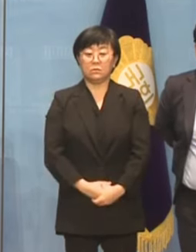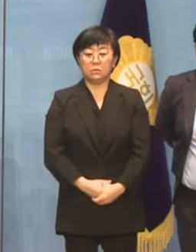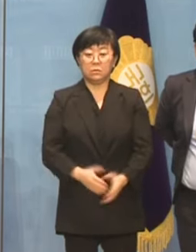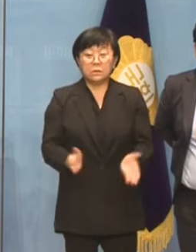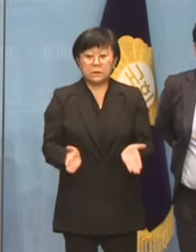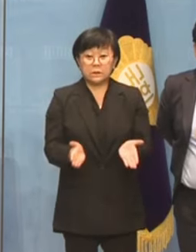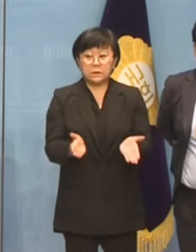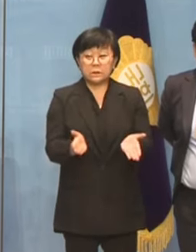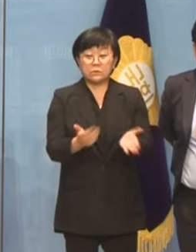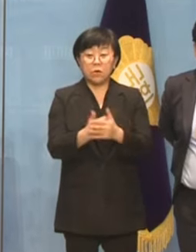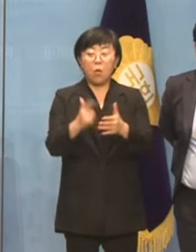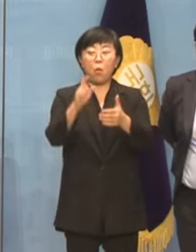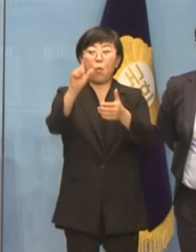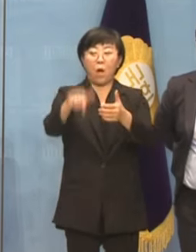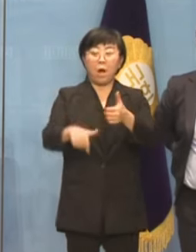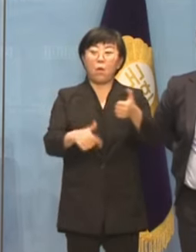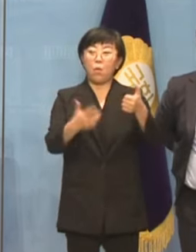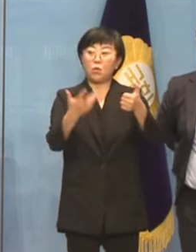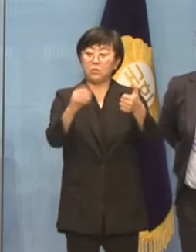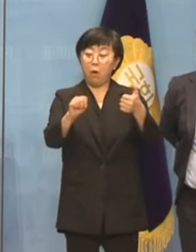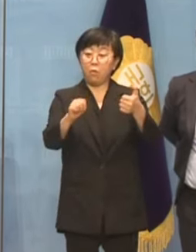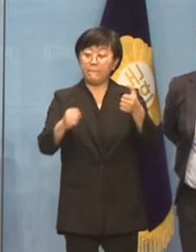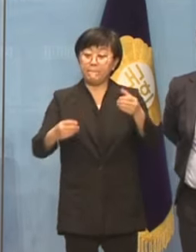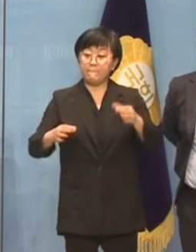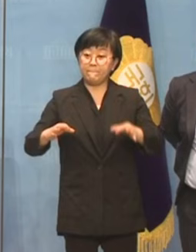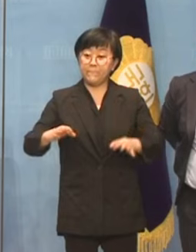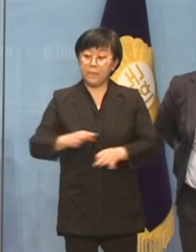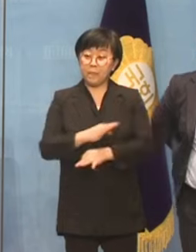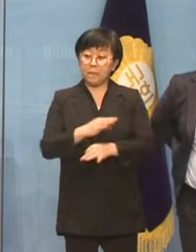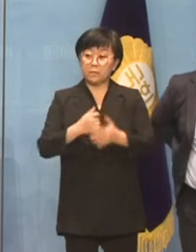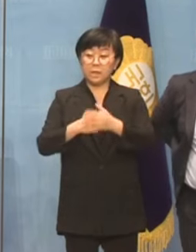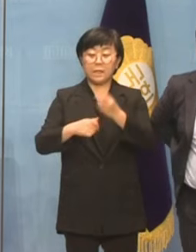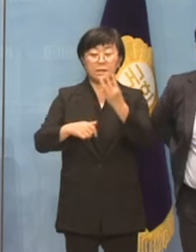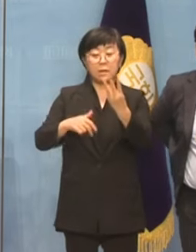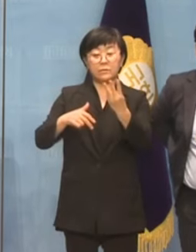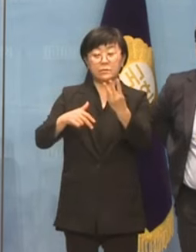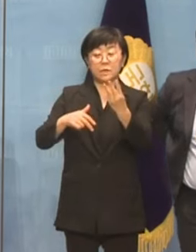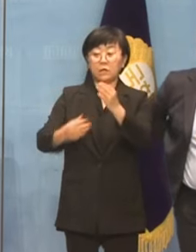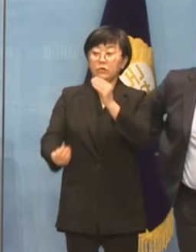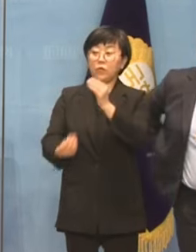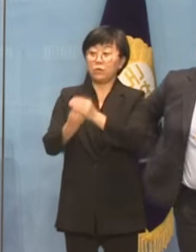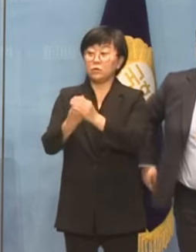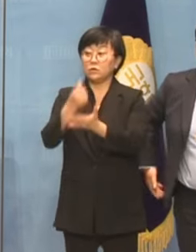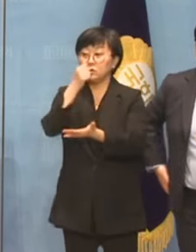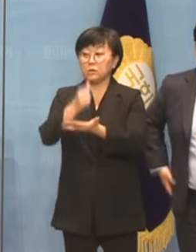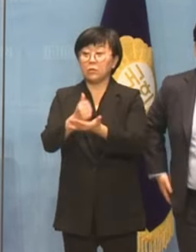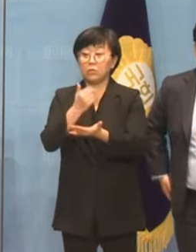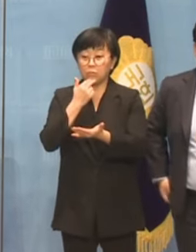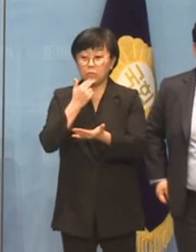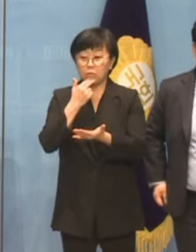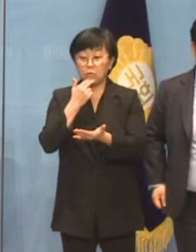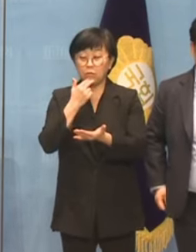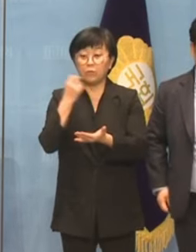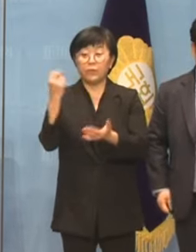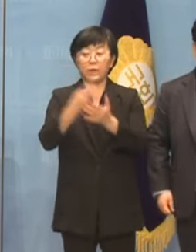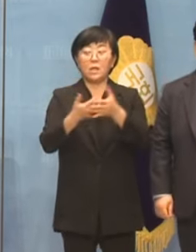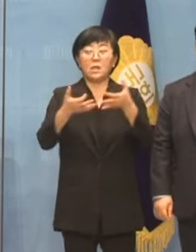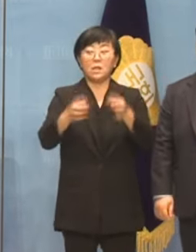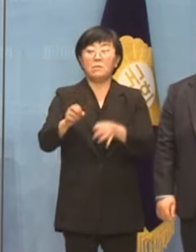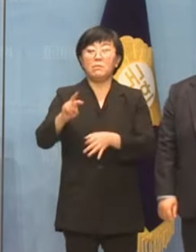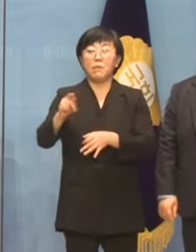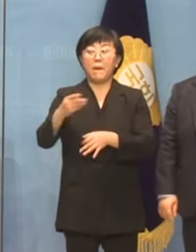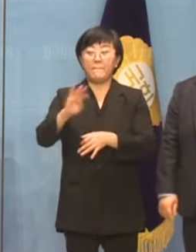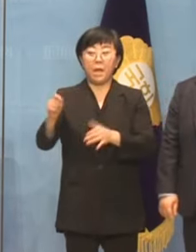떠밀려 했던 곽상도 50억 수사는 제3자 뇌물죄를 적용하지도 않았고 김만배의